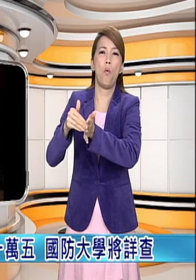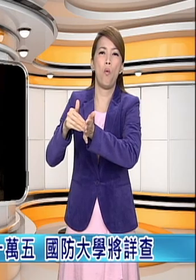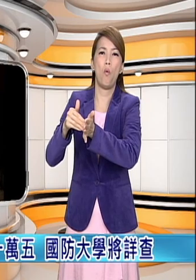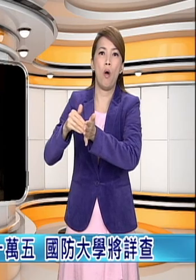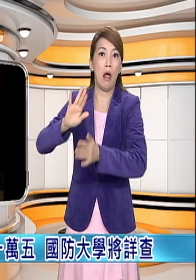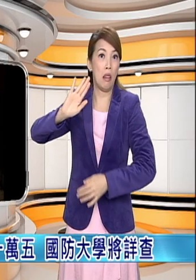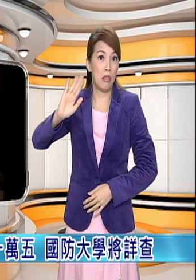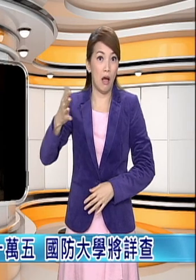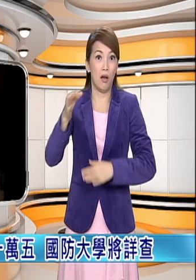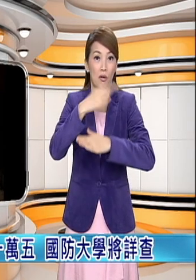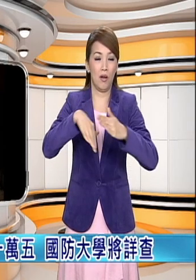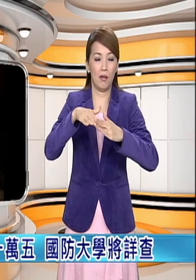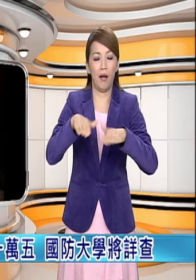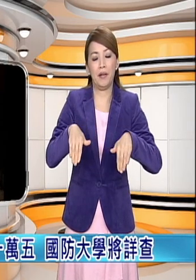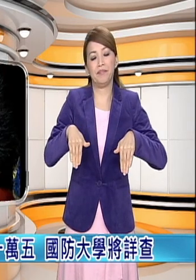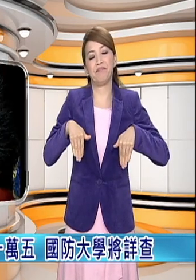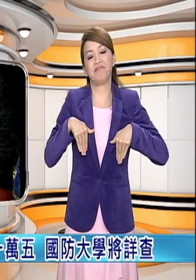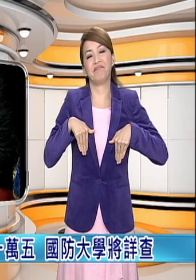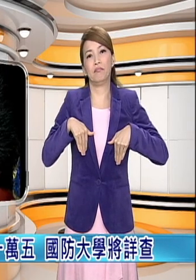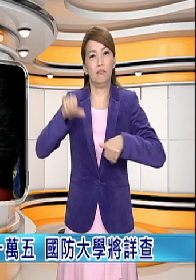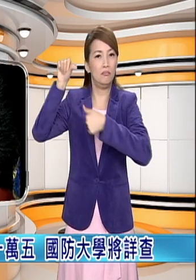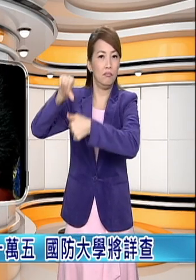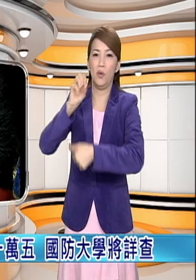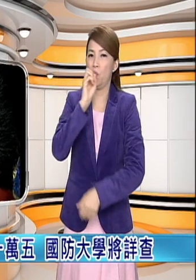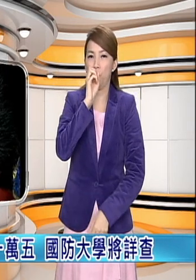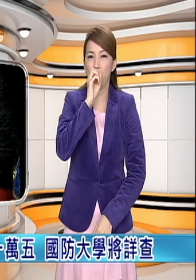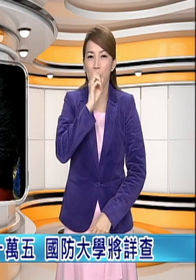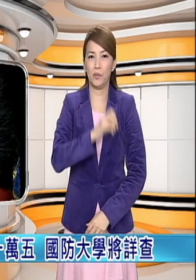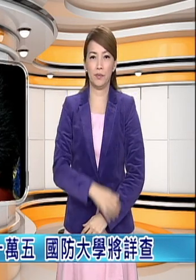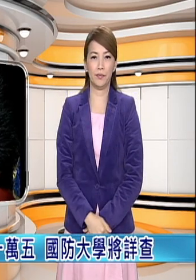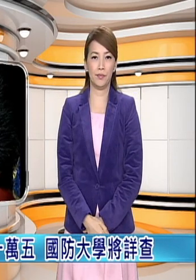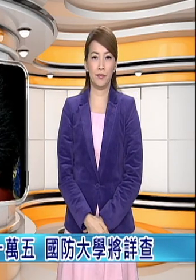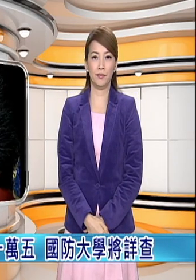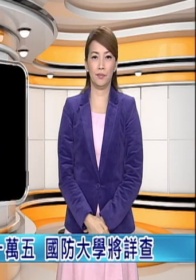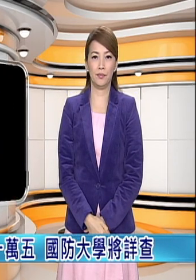是校方到目前为止没有做任何处理。